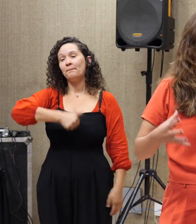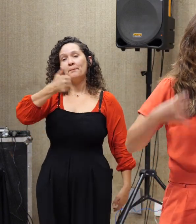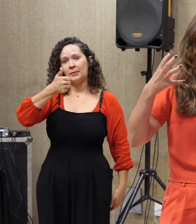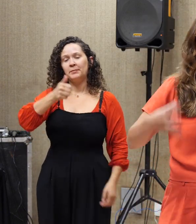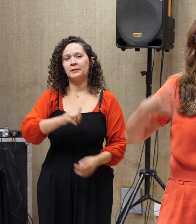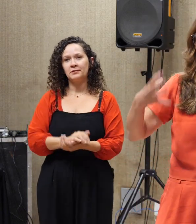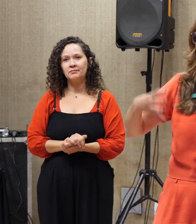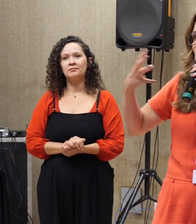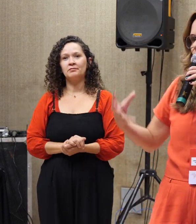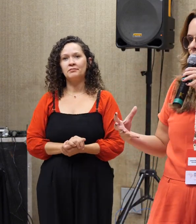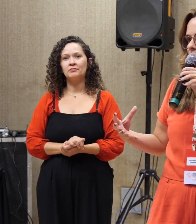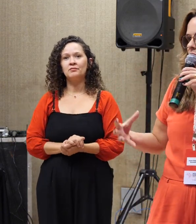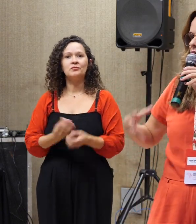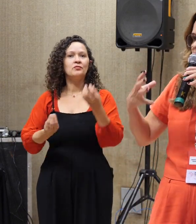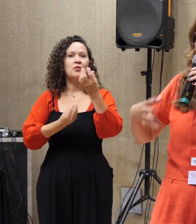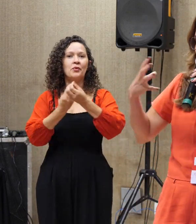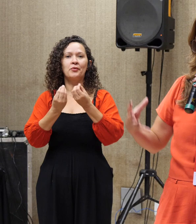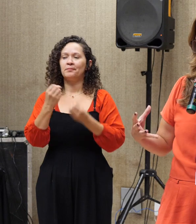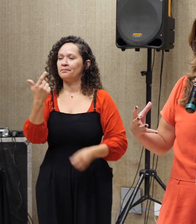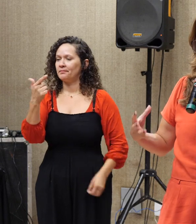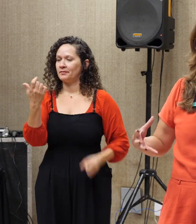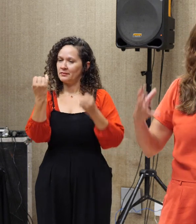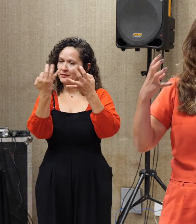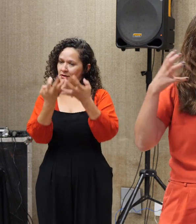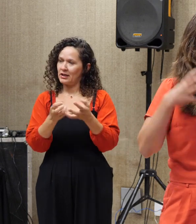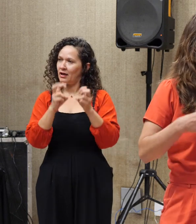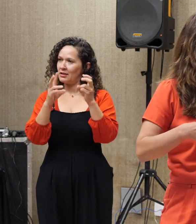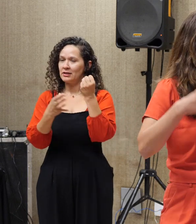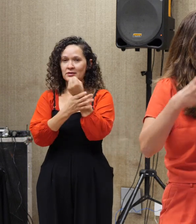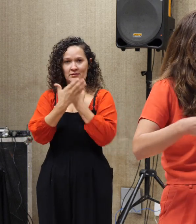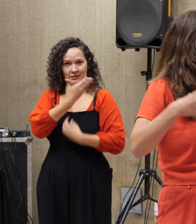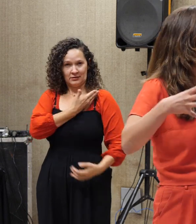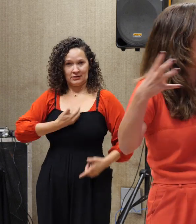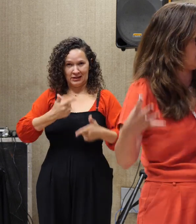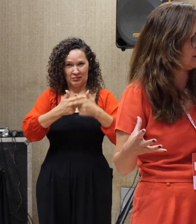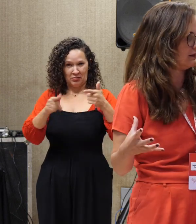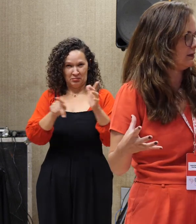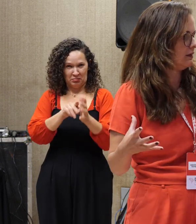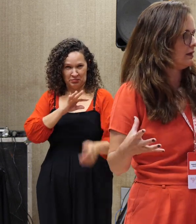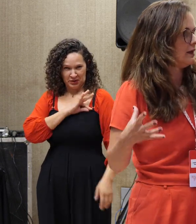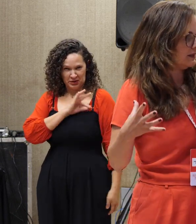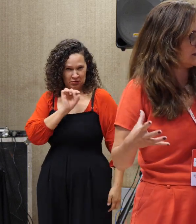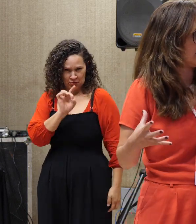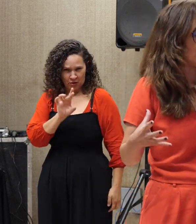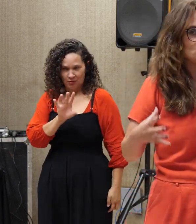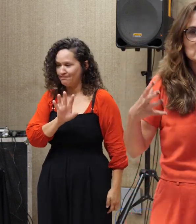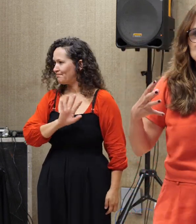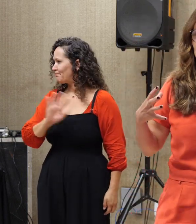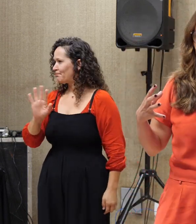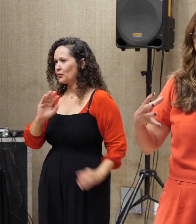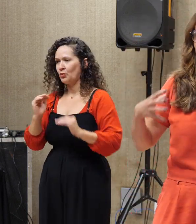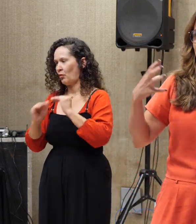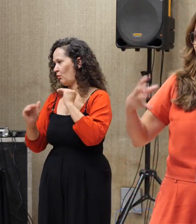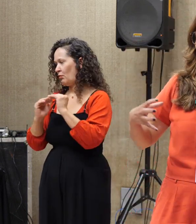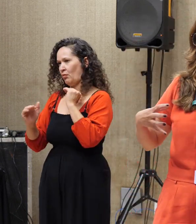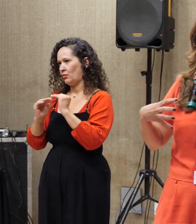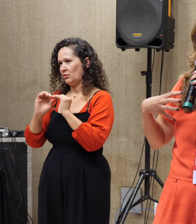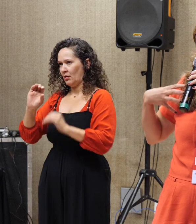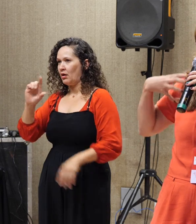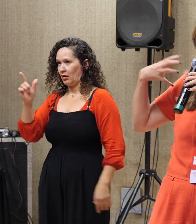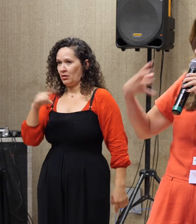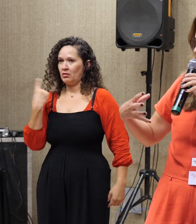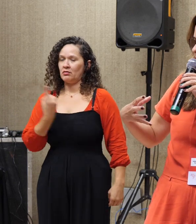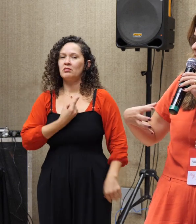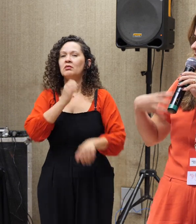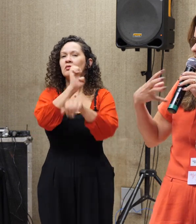Primeiro, não tem como nós falarmos que segurança pública é problema de polícia, tá certo? Isso, assim, obviamente